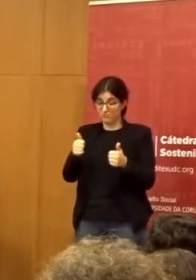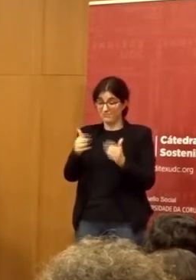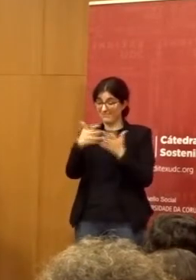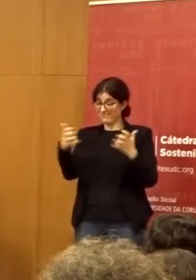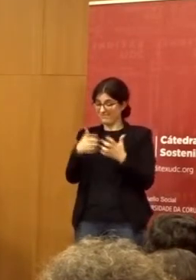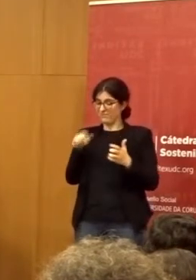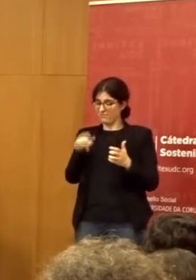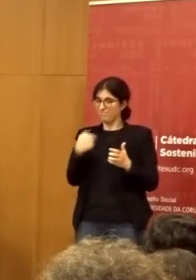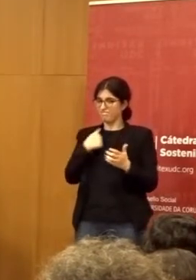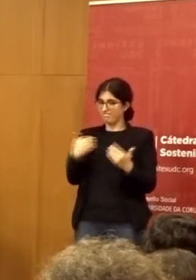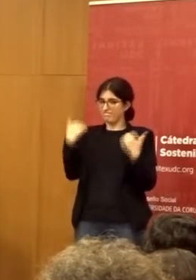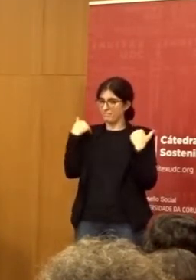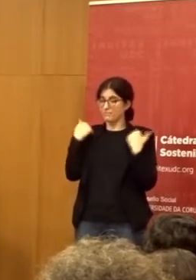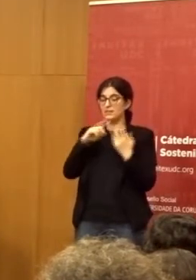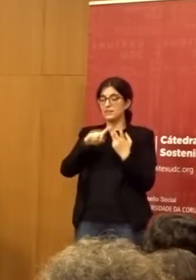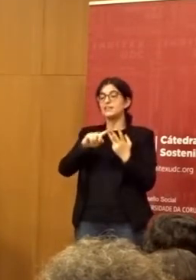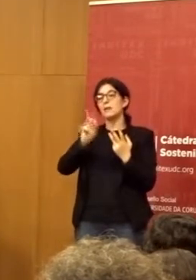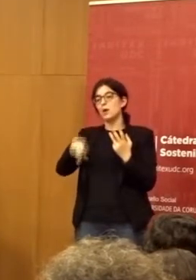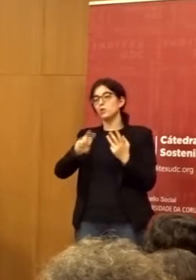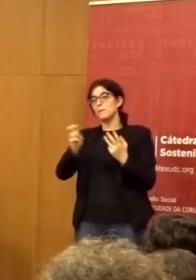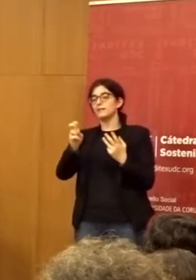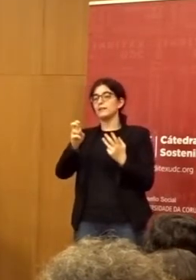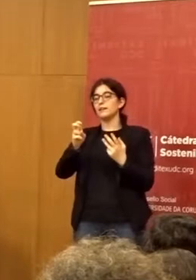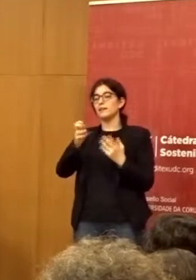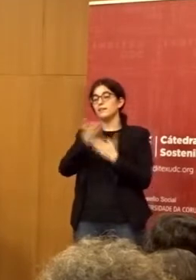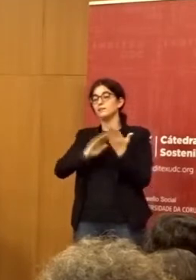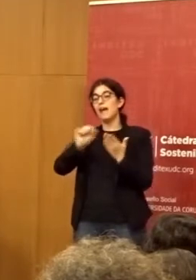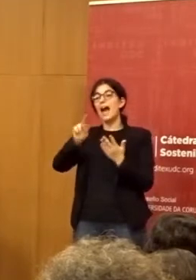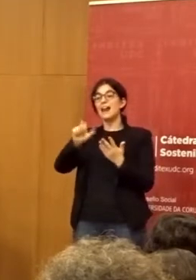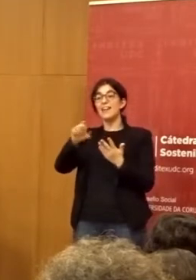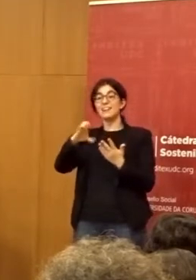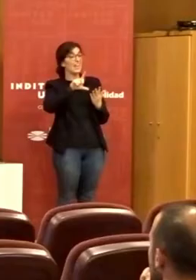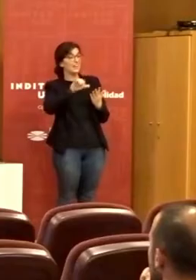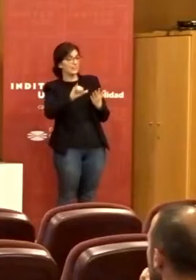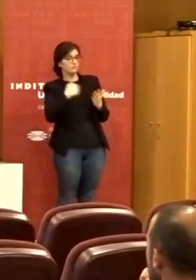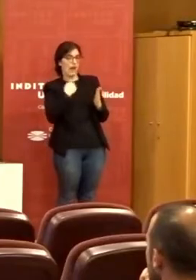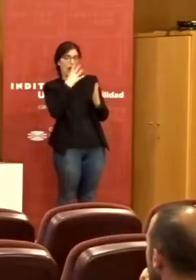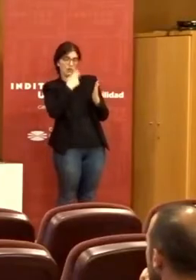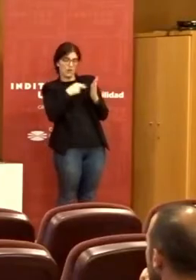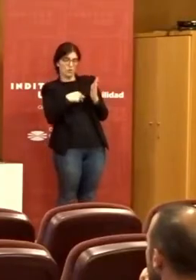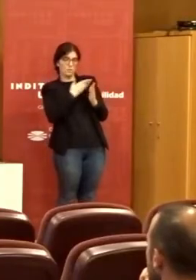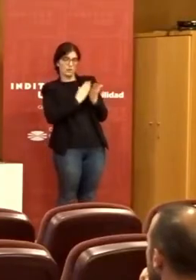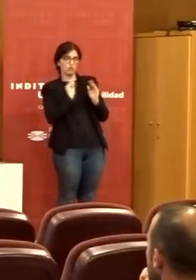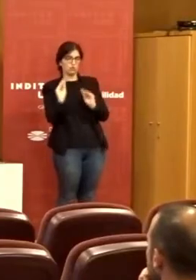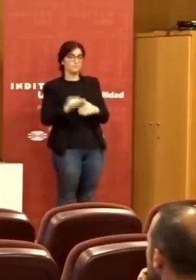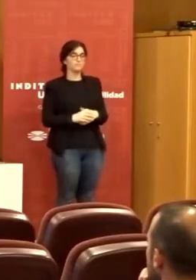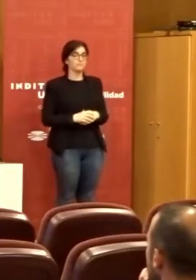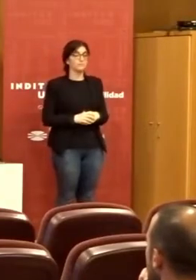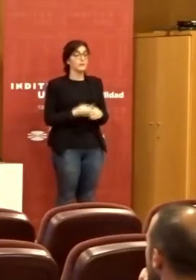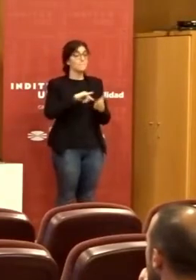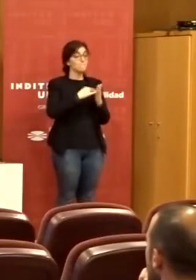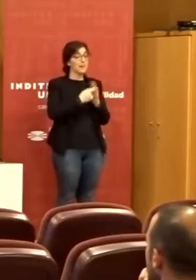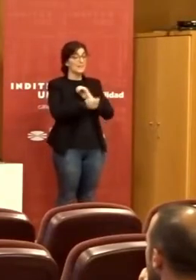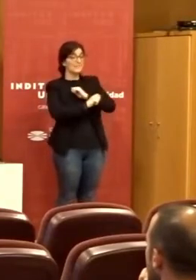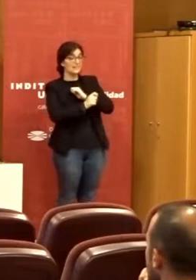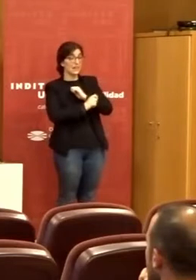de Responsabilidad Social, de Araceli Torres. Voy a leer unas frases de su intervención. Dice, el Plan Estratégico UDC 2020